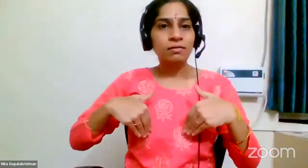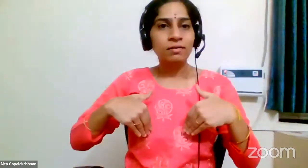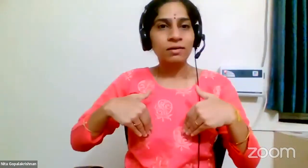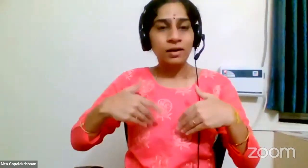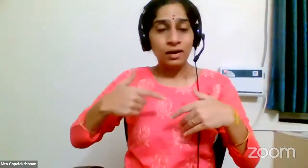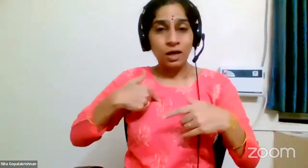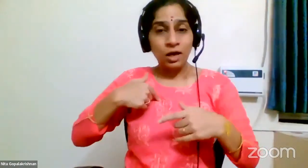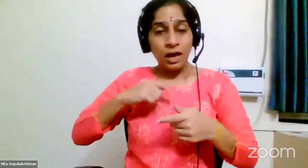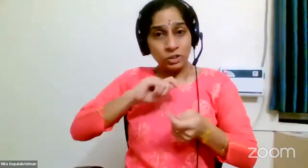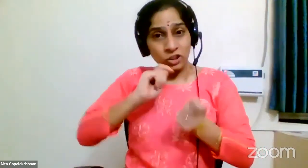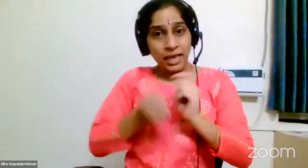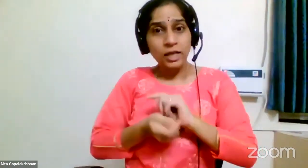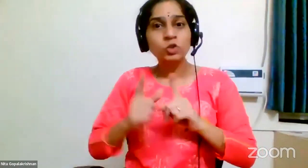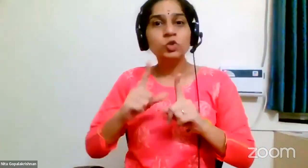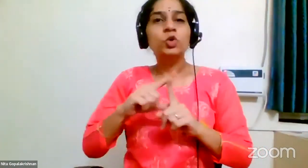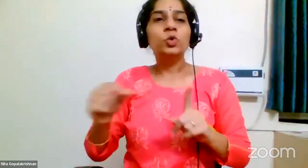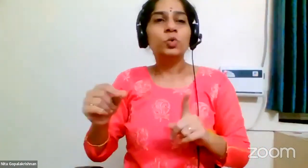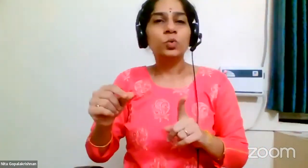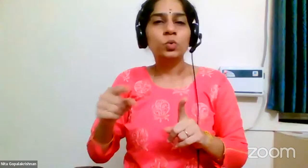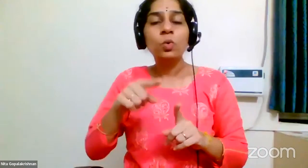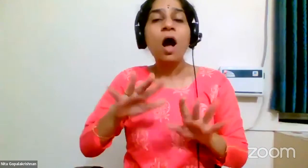ज्ञान रिवील हो जाता है।